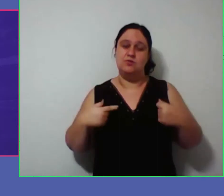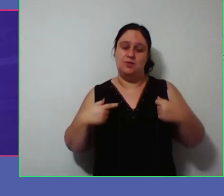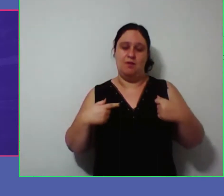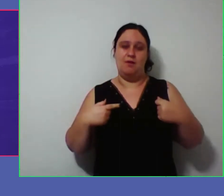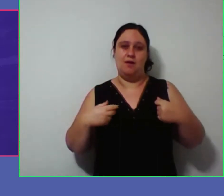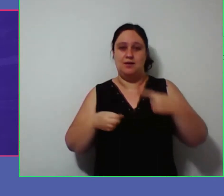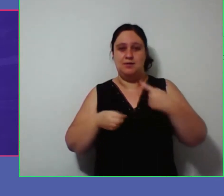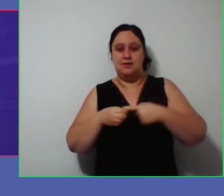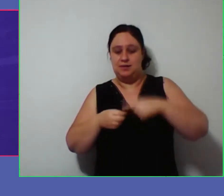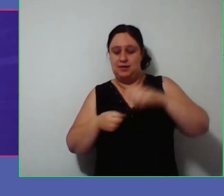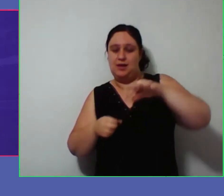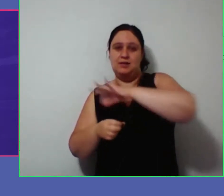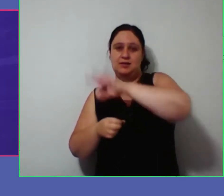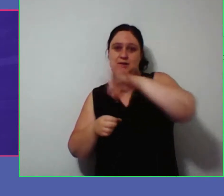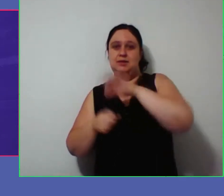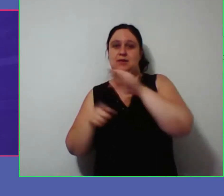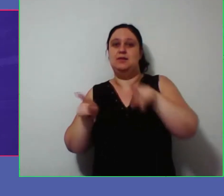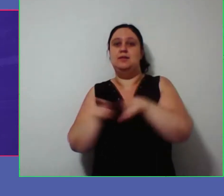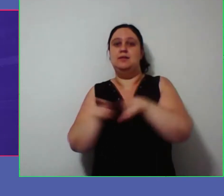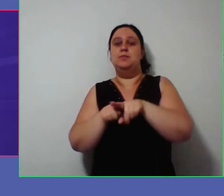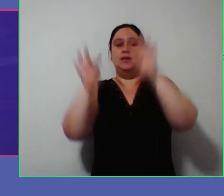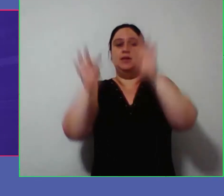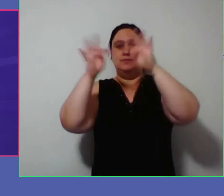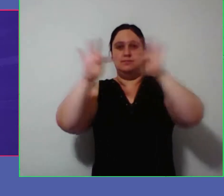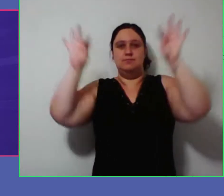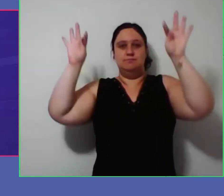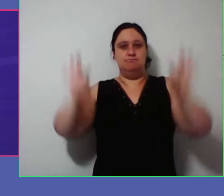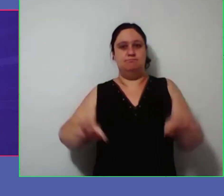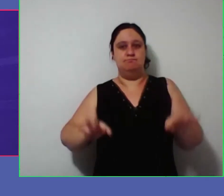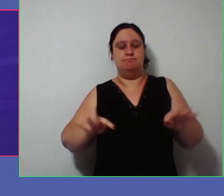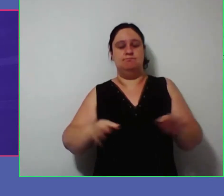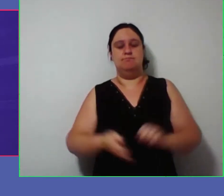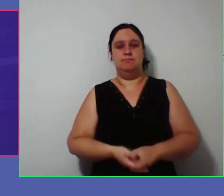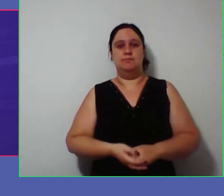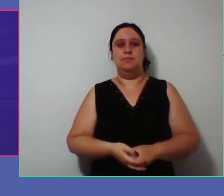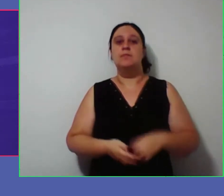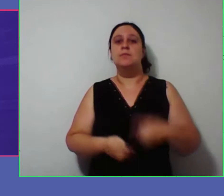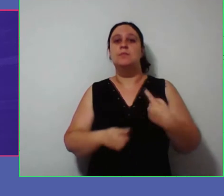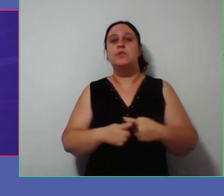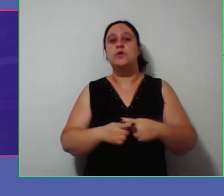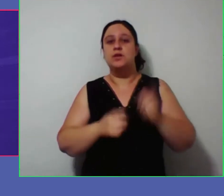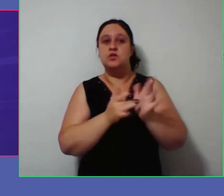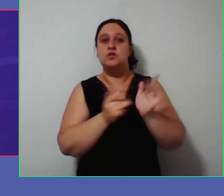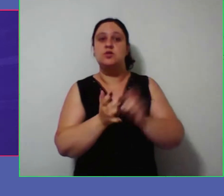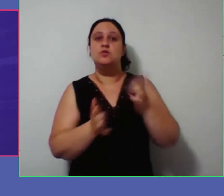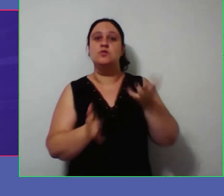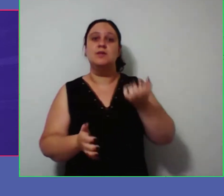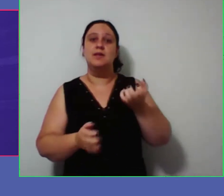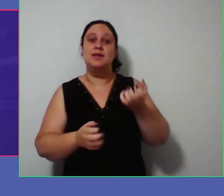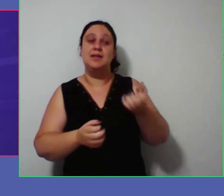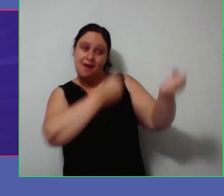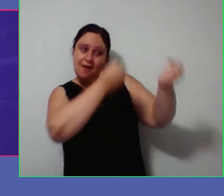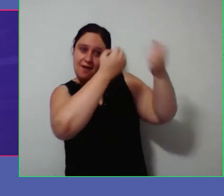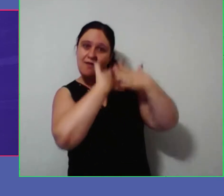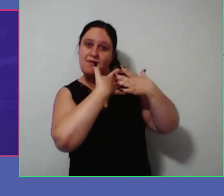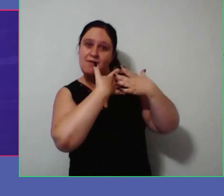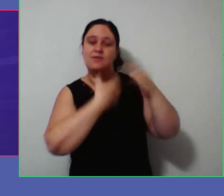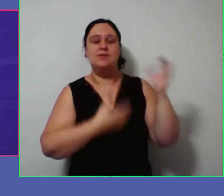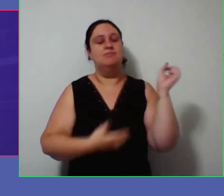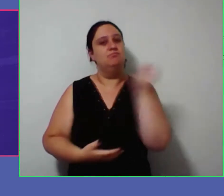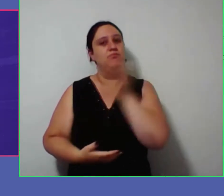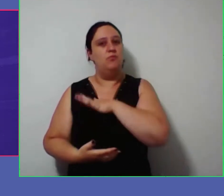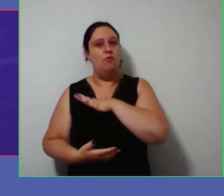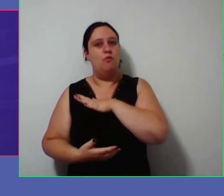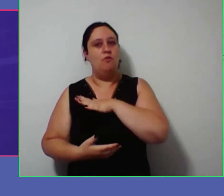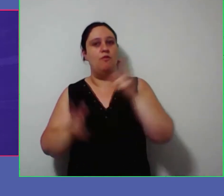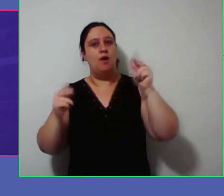templo santo, e para que ele lhes revelasse algo novo a respeito de si mesmo e a respeito